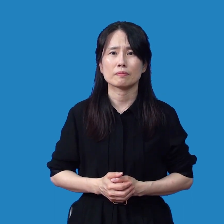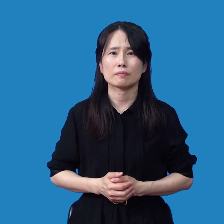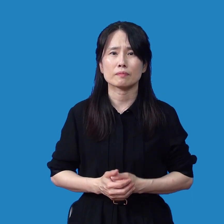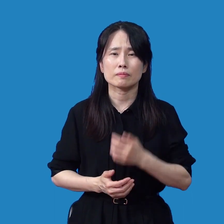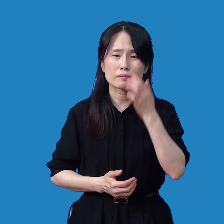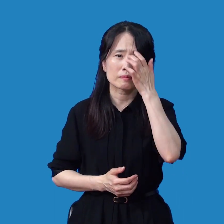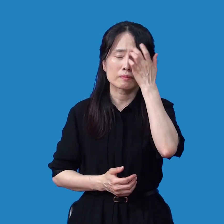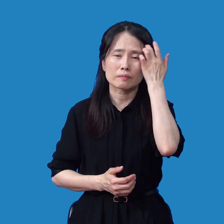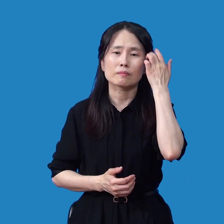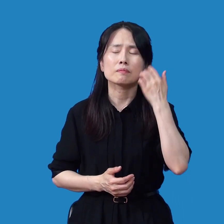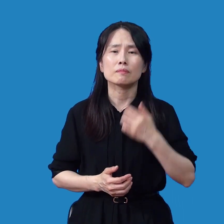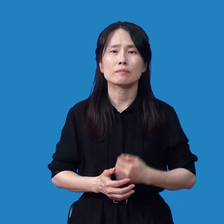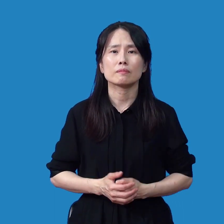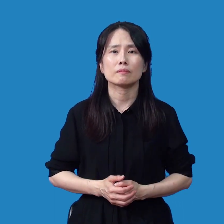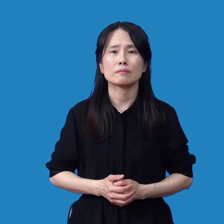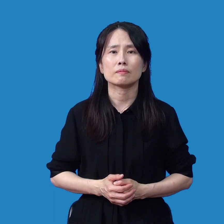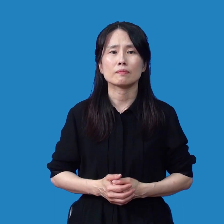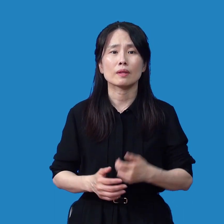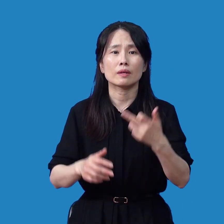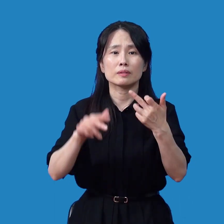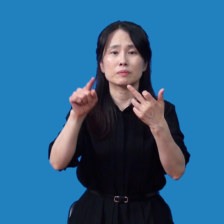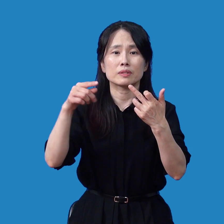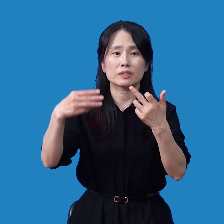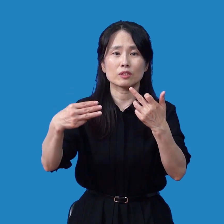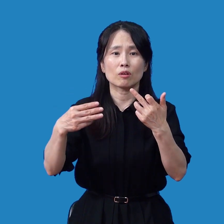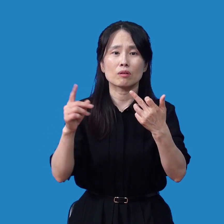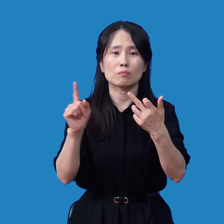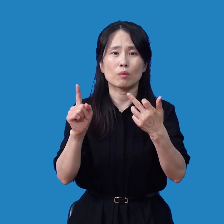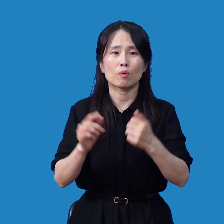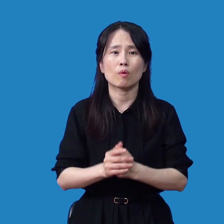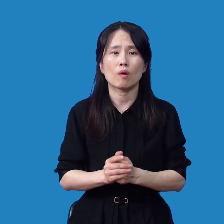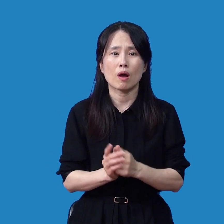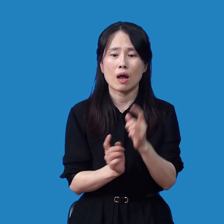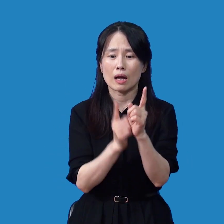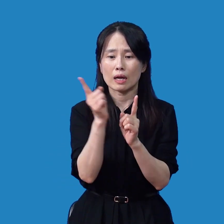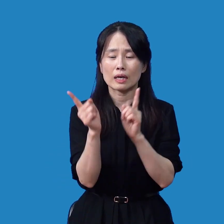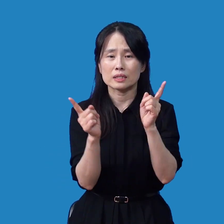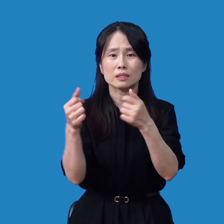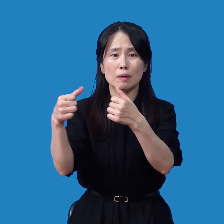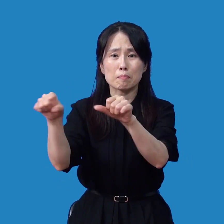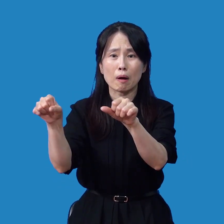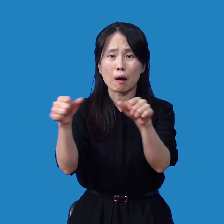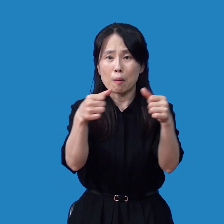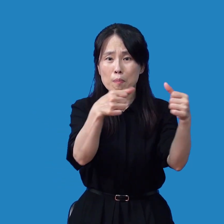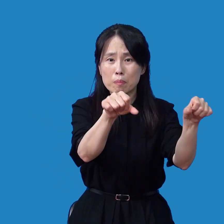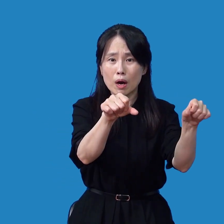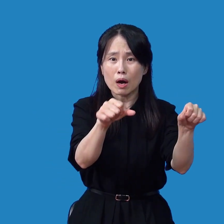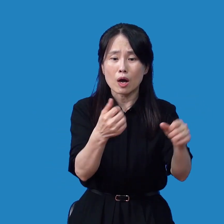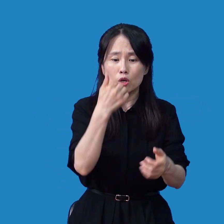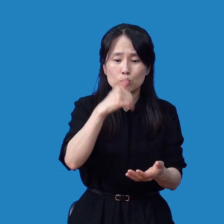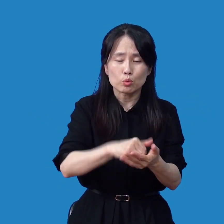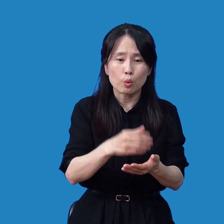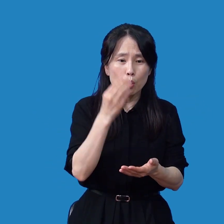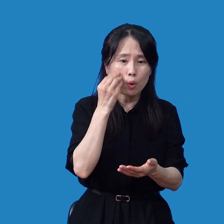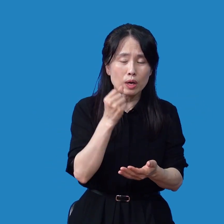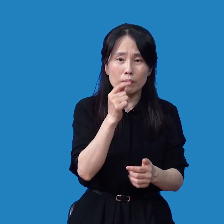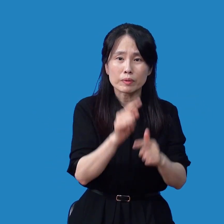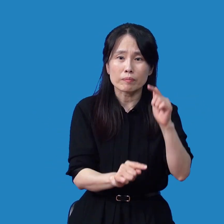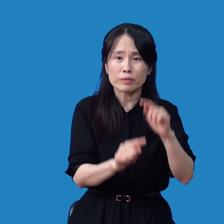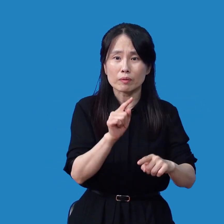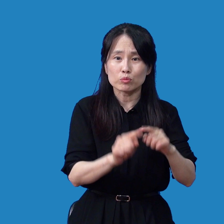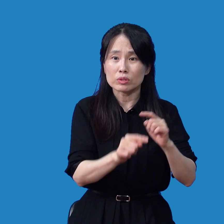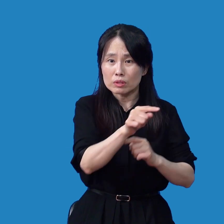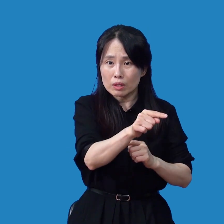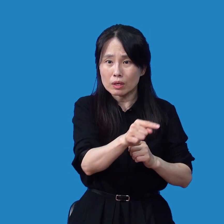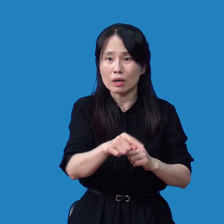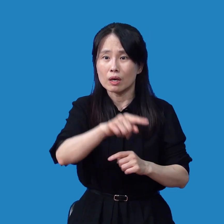17절은 그걸 또 이렇게 설명을 합니다. 17절, 또한 가지 얼마가 꺾이었는데 돌 감람나무인 내가 그들